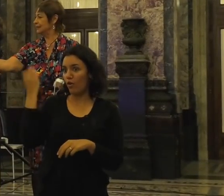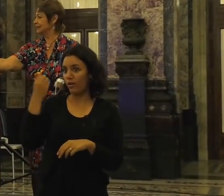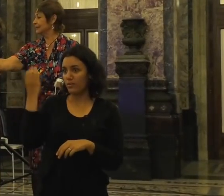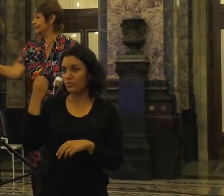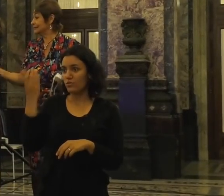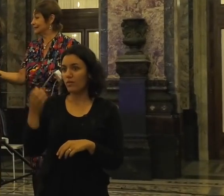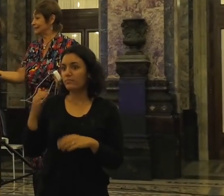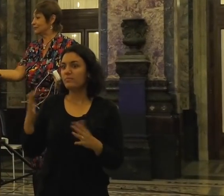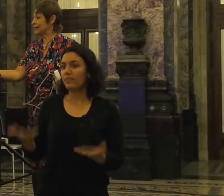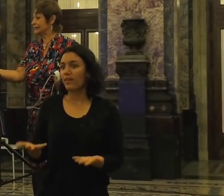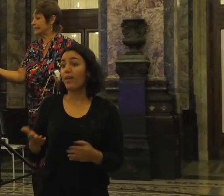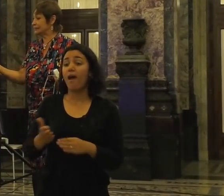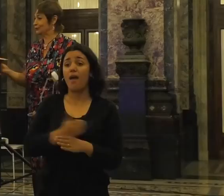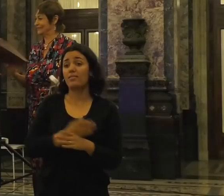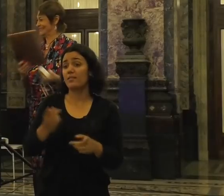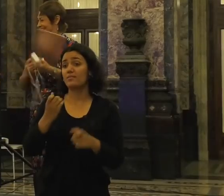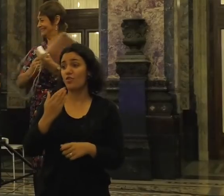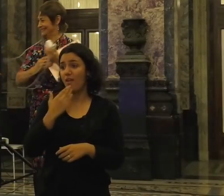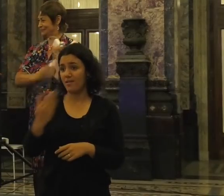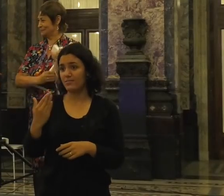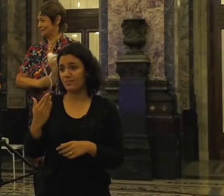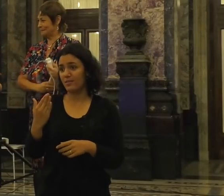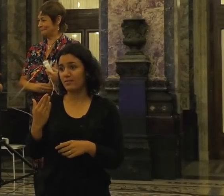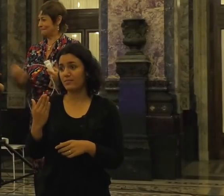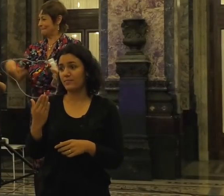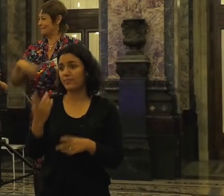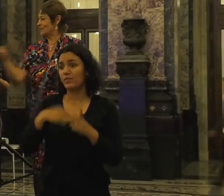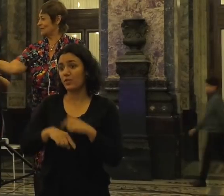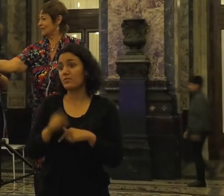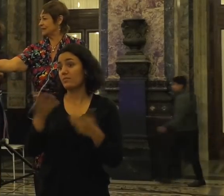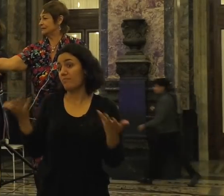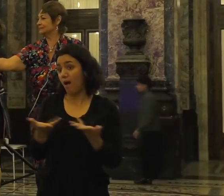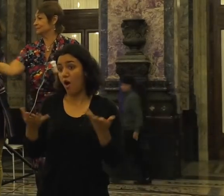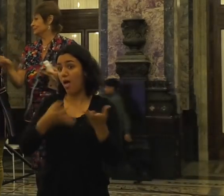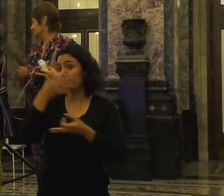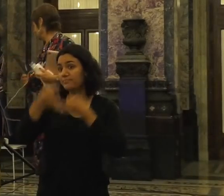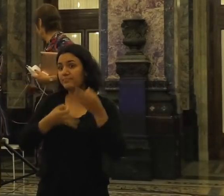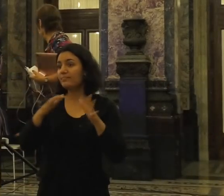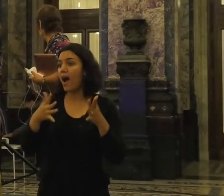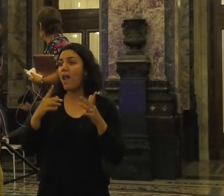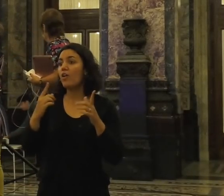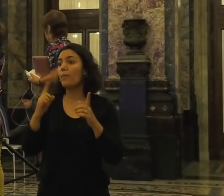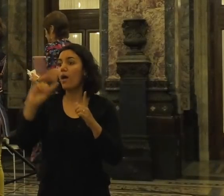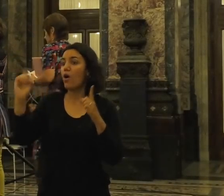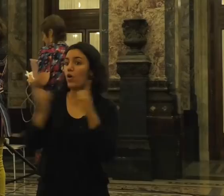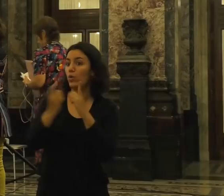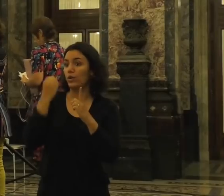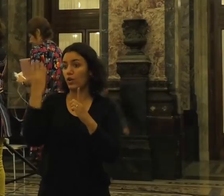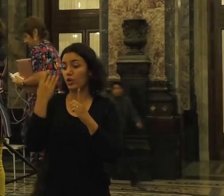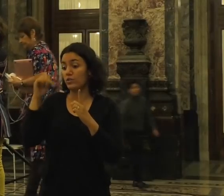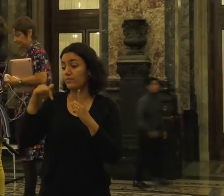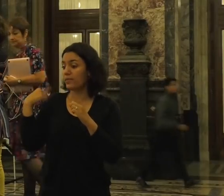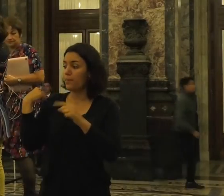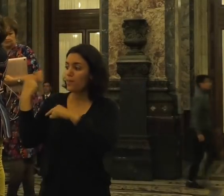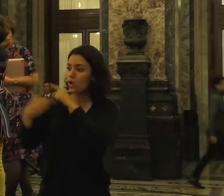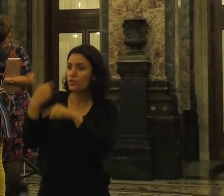Sin dar las gracias. Y estas son las palabras de cierre, en realidad. Este ha sido un